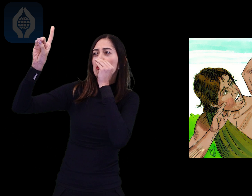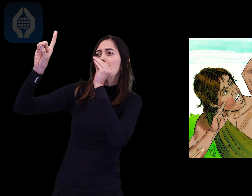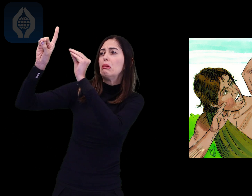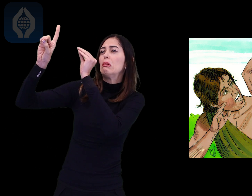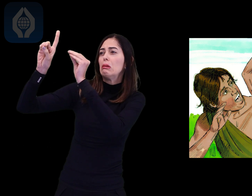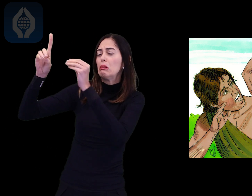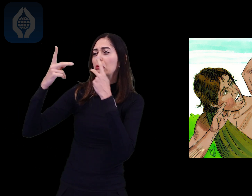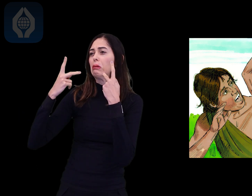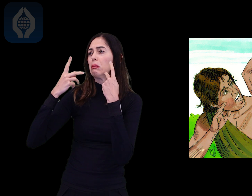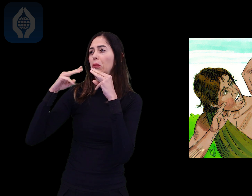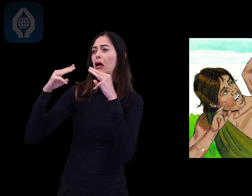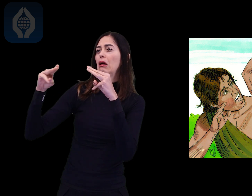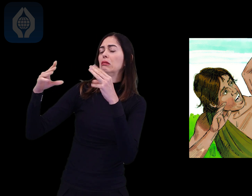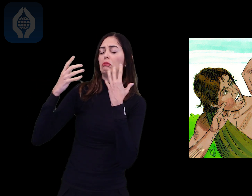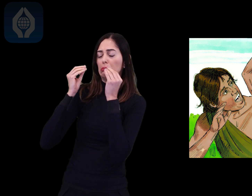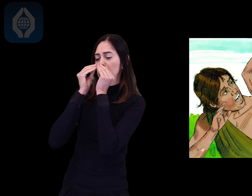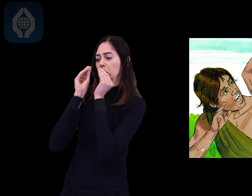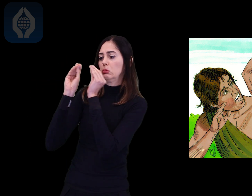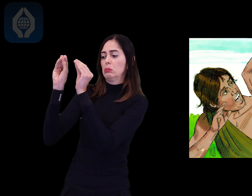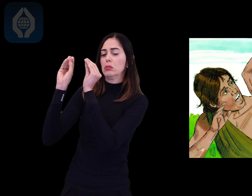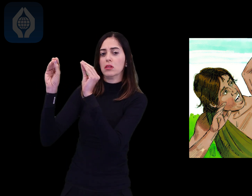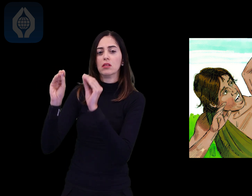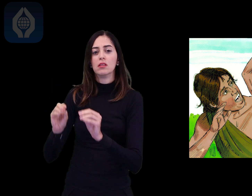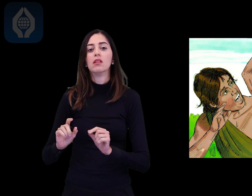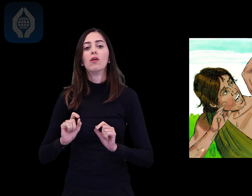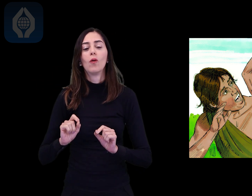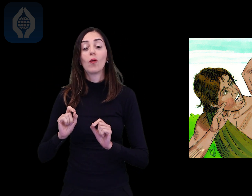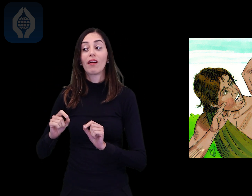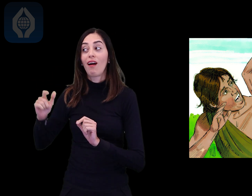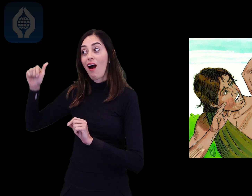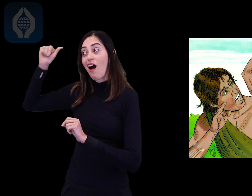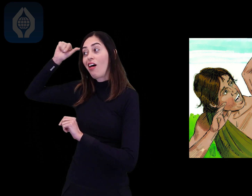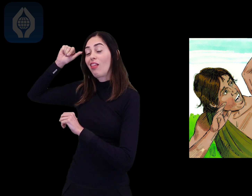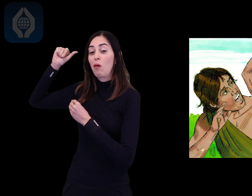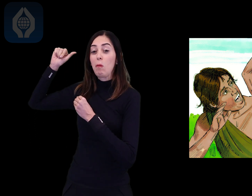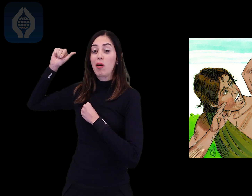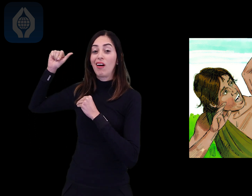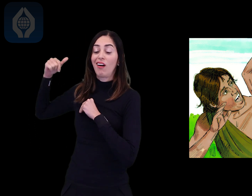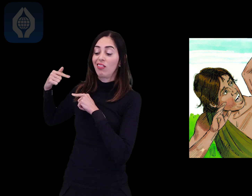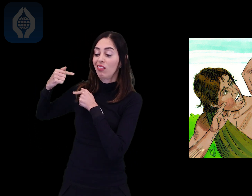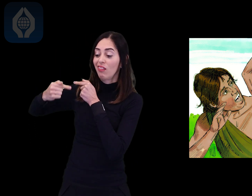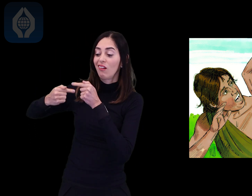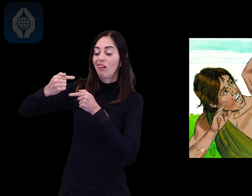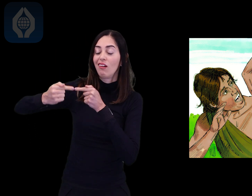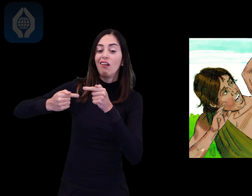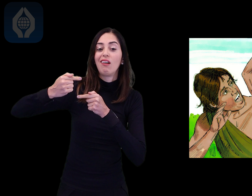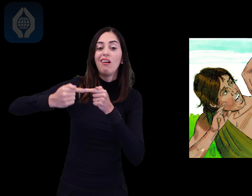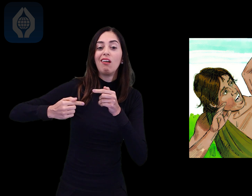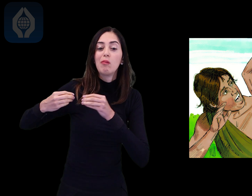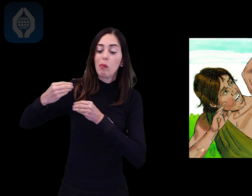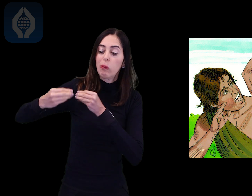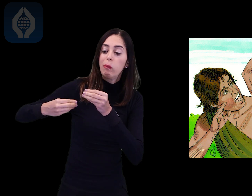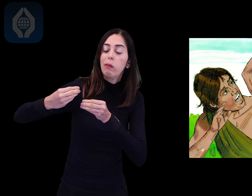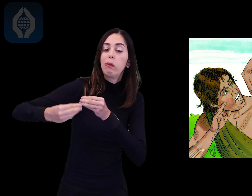pessoas nasceram pecadores porque eram descendentes de Adão. Além do mais, gostavam do seu pecado e